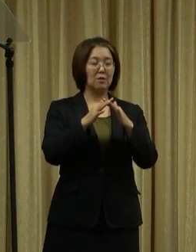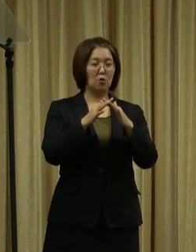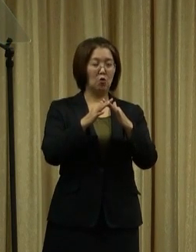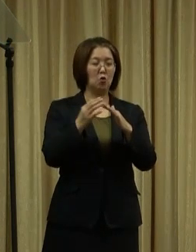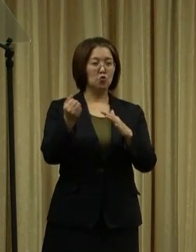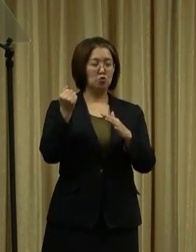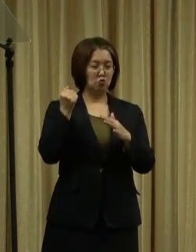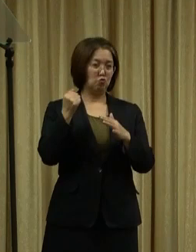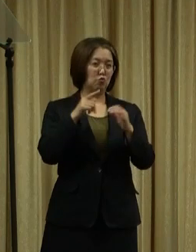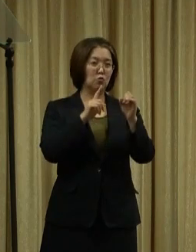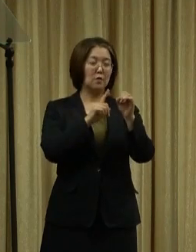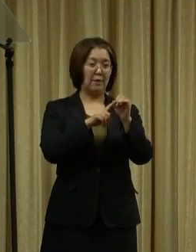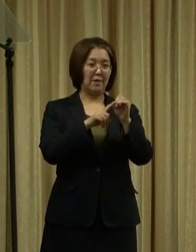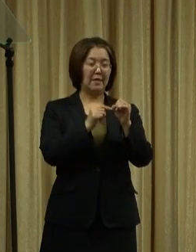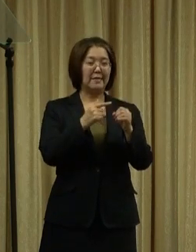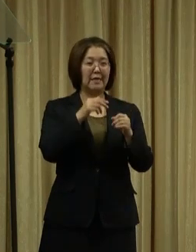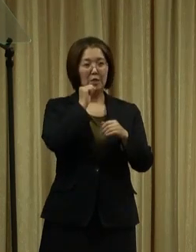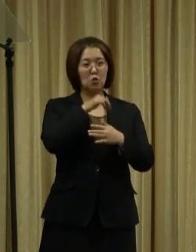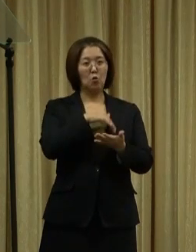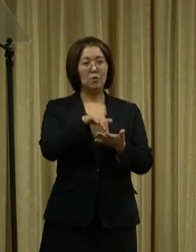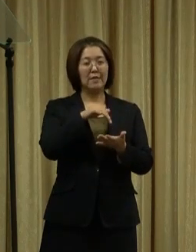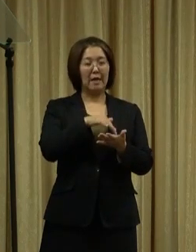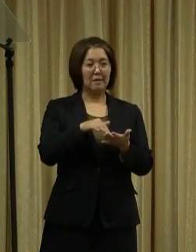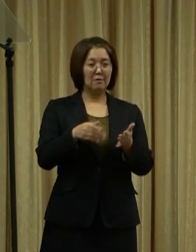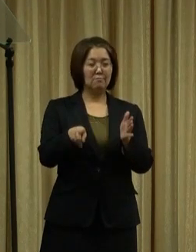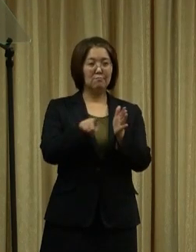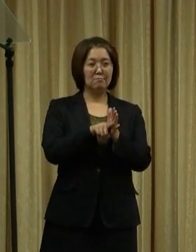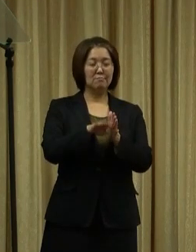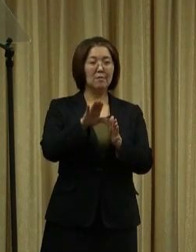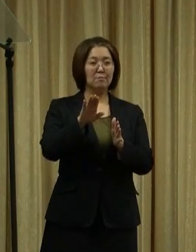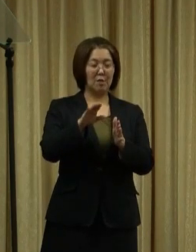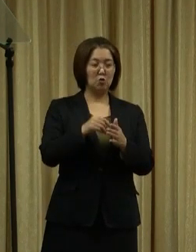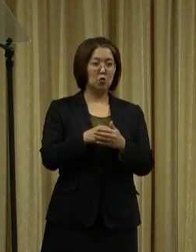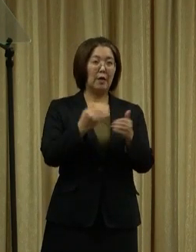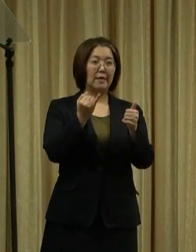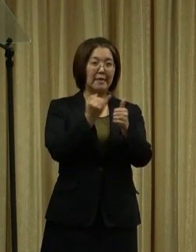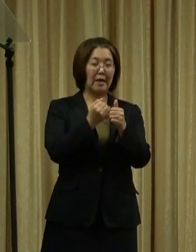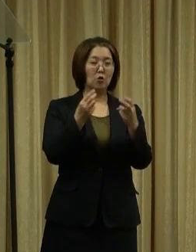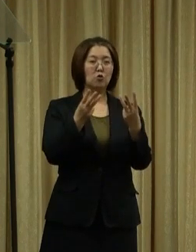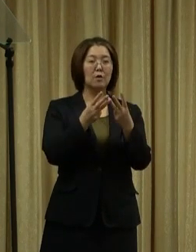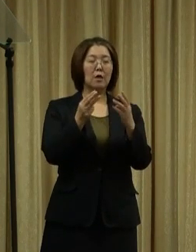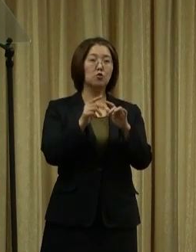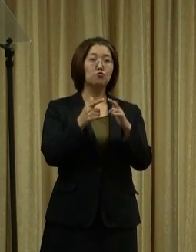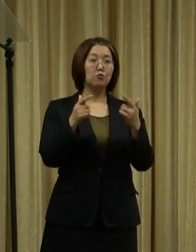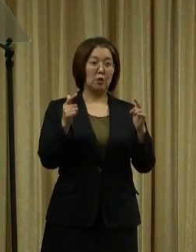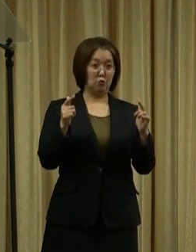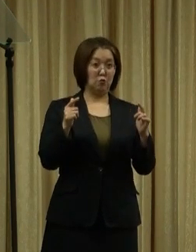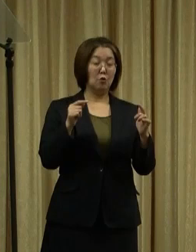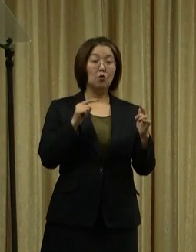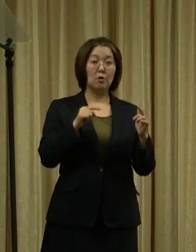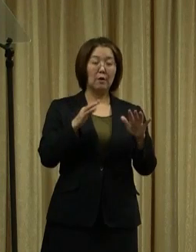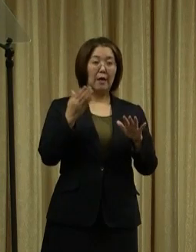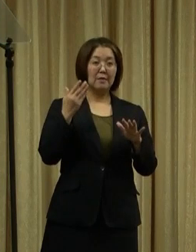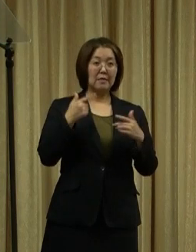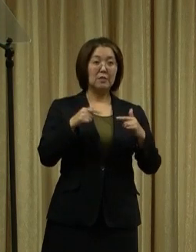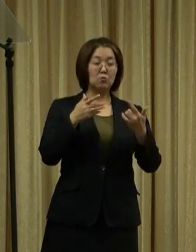強めていただくためのいろんな予算は盛り込んでいます。ということで、行員の数を増やしていく、これはいつももう皆さんに申し上げておりますが、50年間で